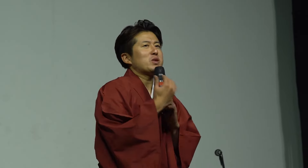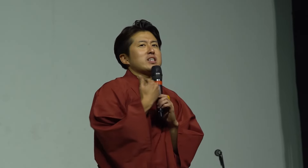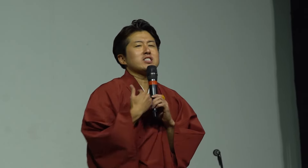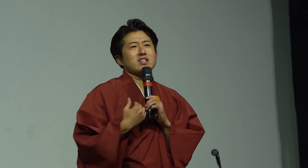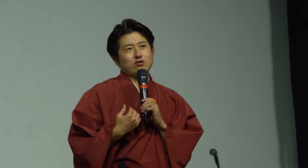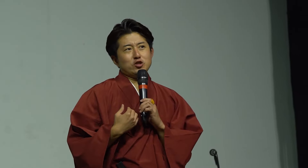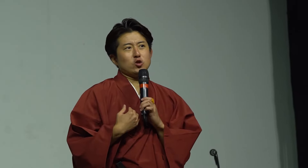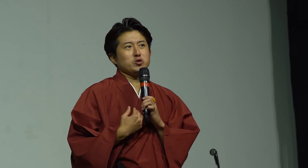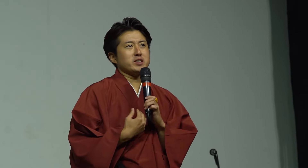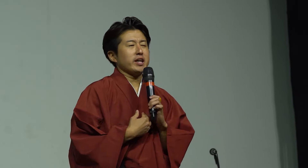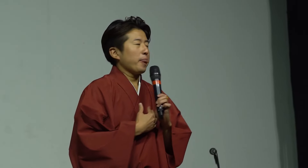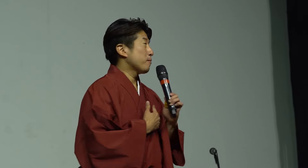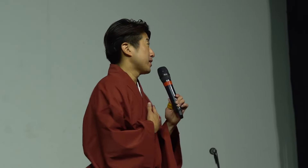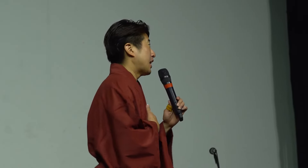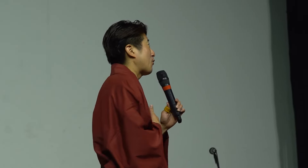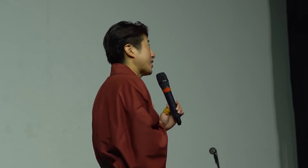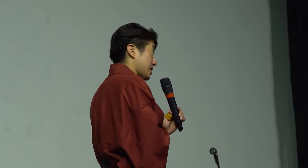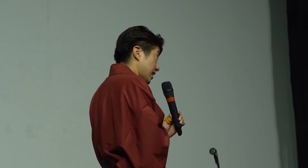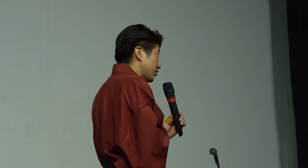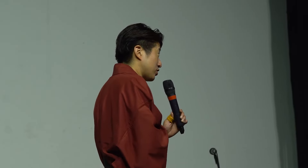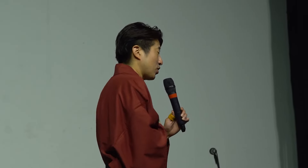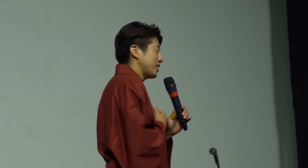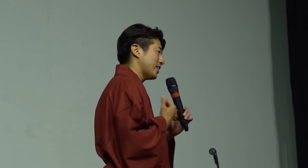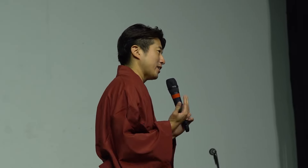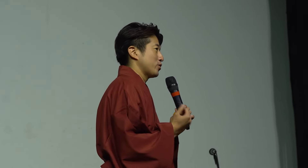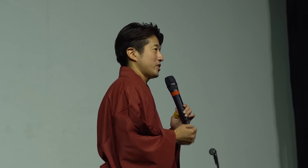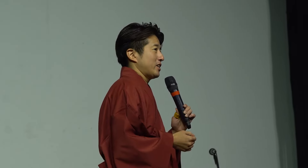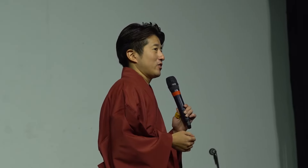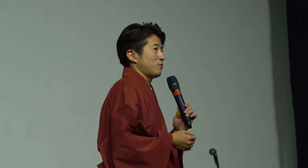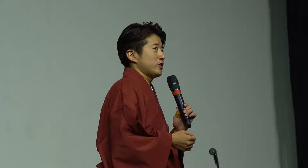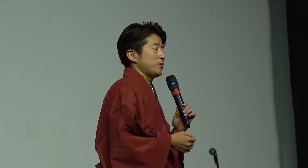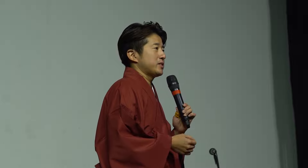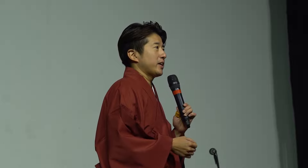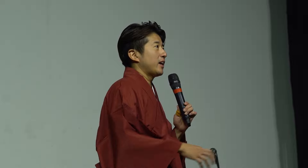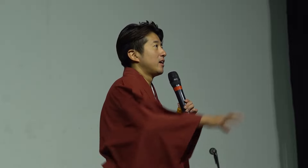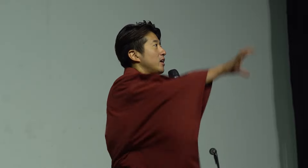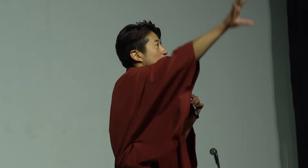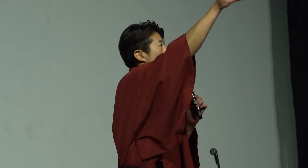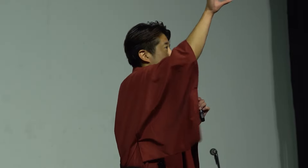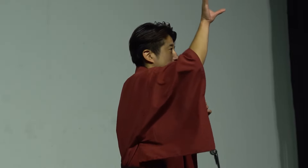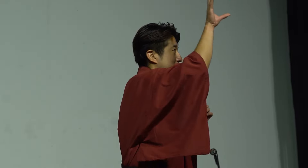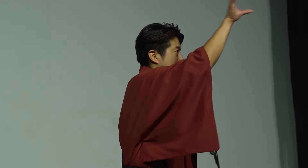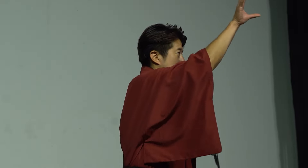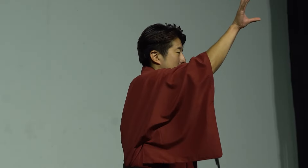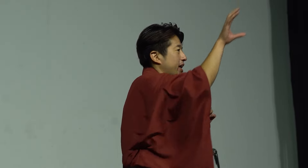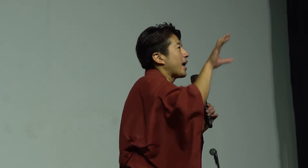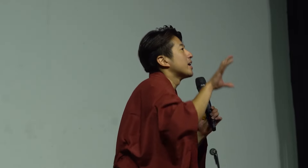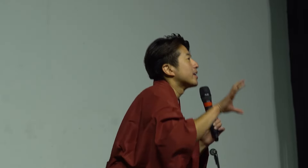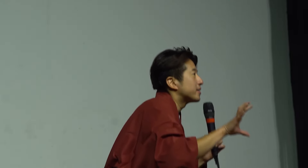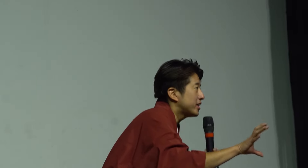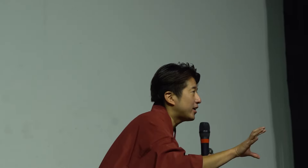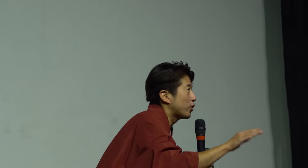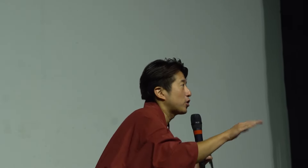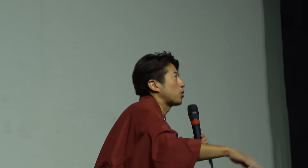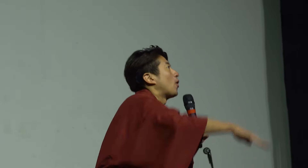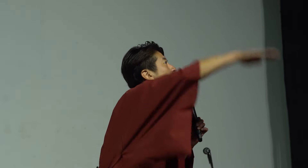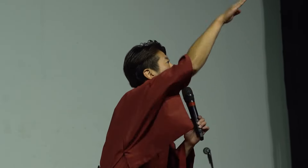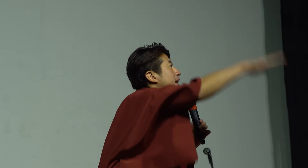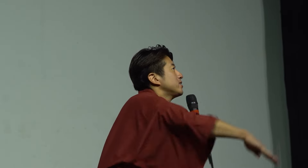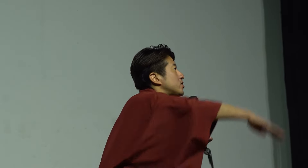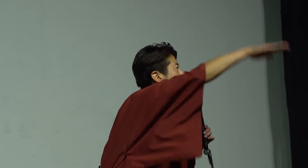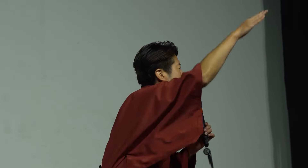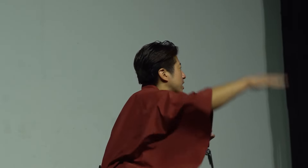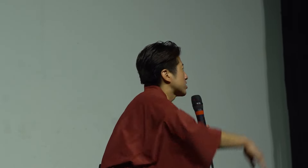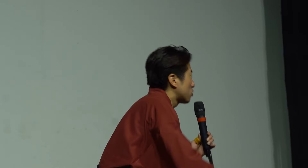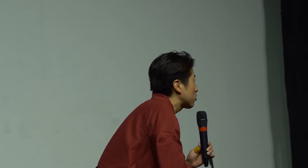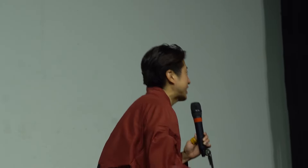その年私が優勝しまして、また私が言うと嫌な気持ちになるかもしれませんが、私が1位で2位の人と